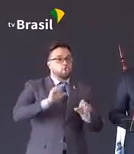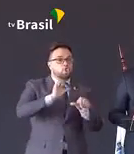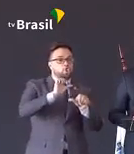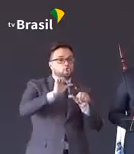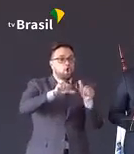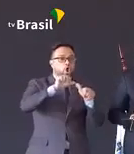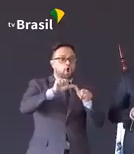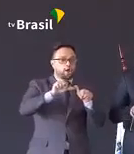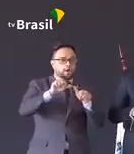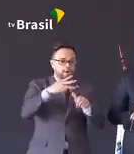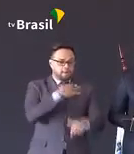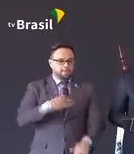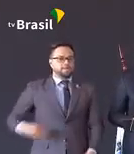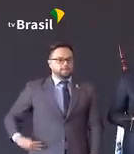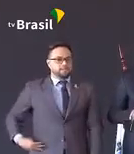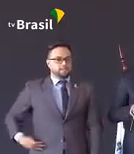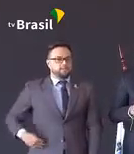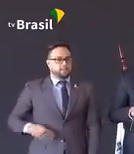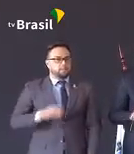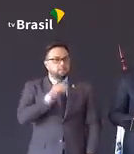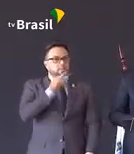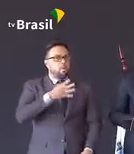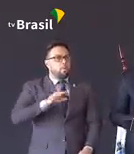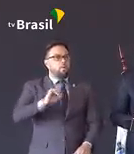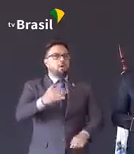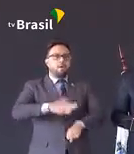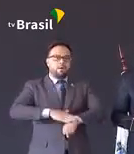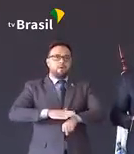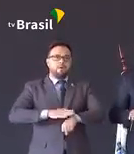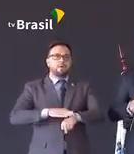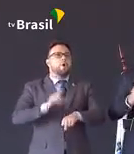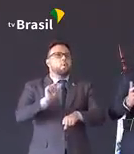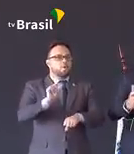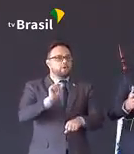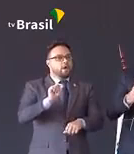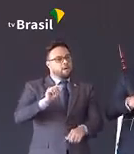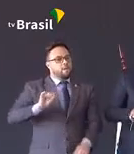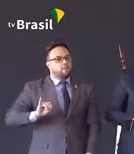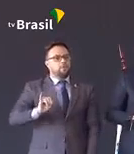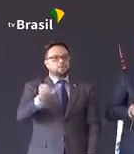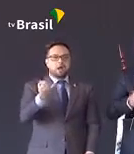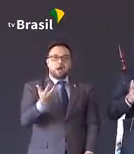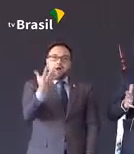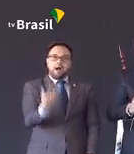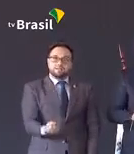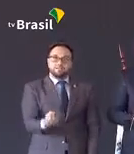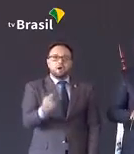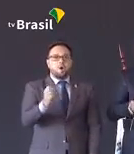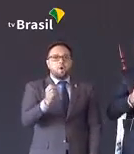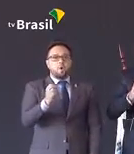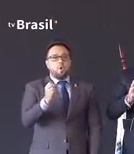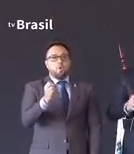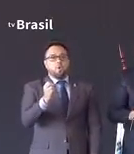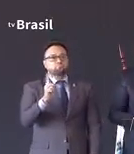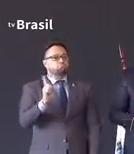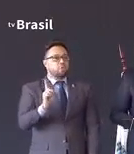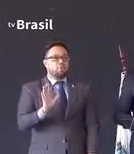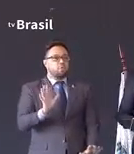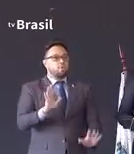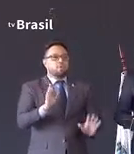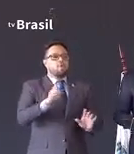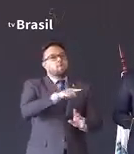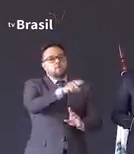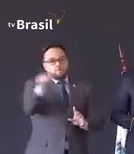ministros, estava em voga a oportunidade de aceitar ou não vocês que faziam